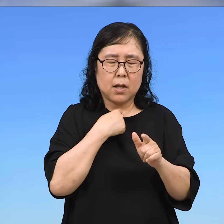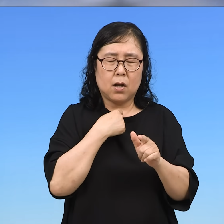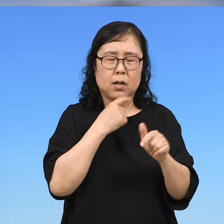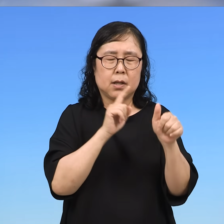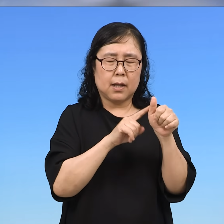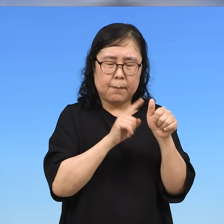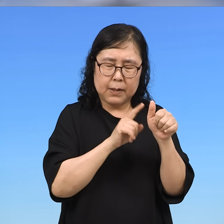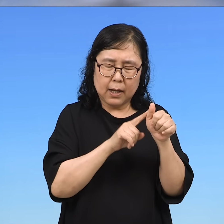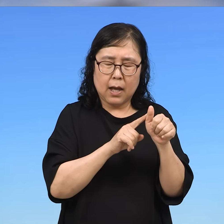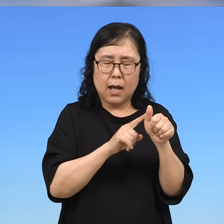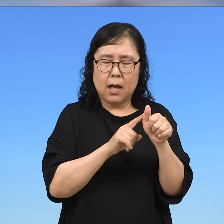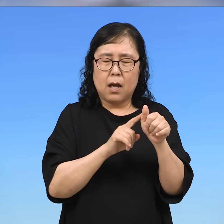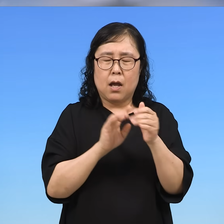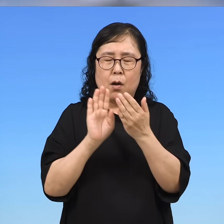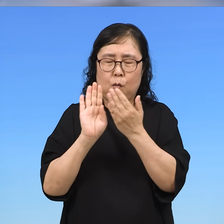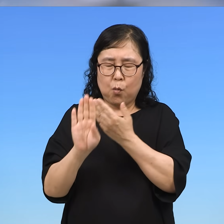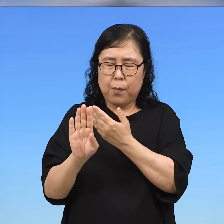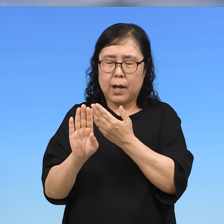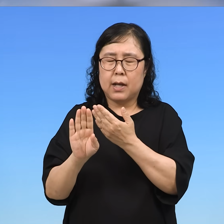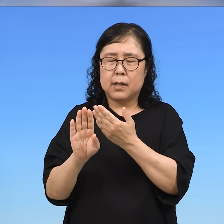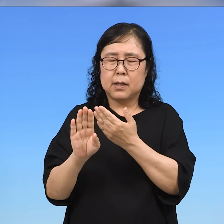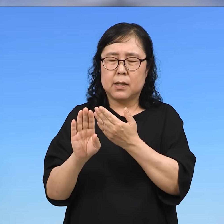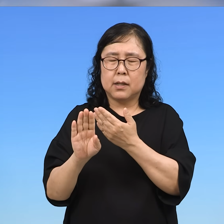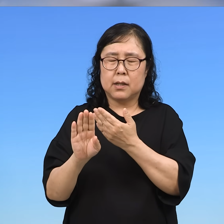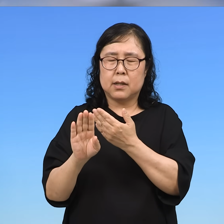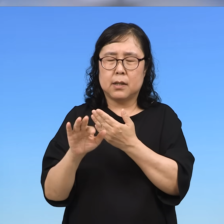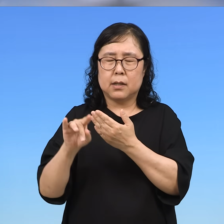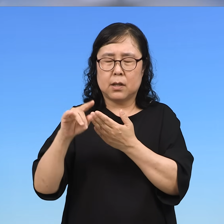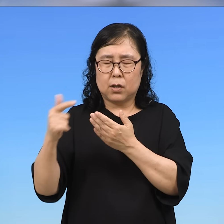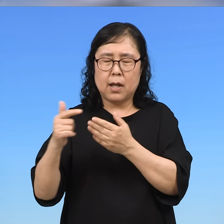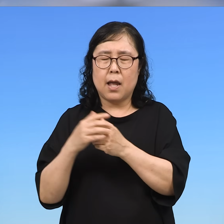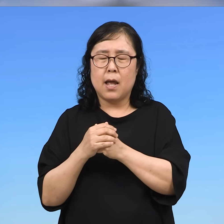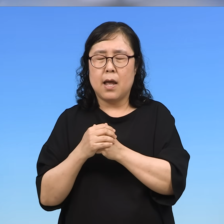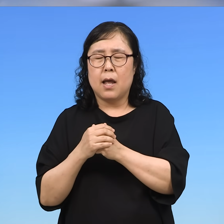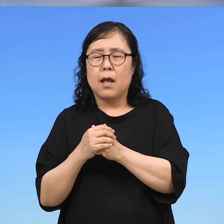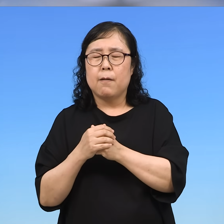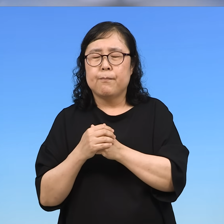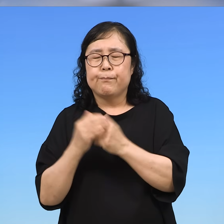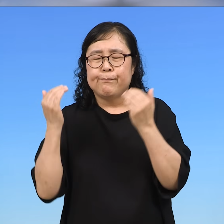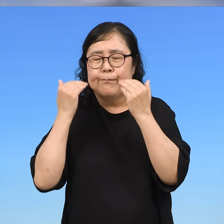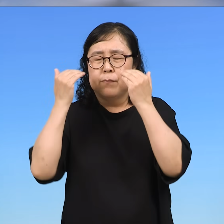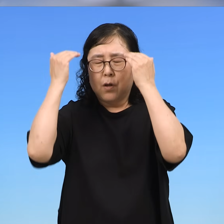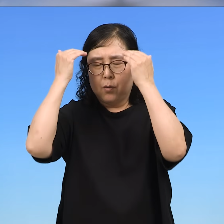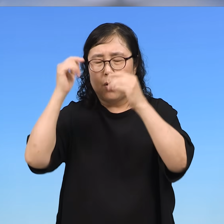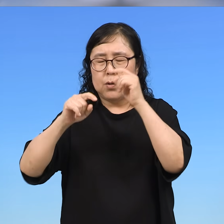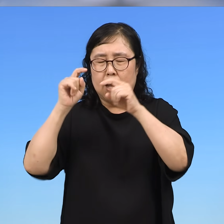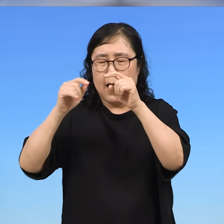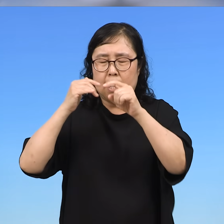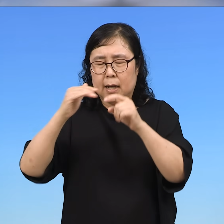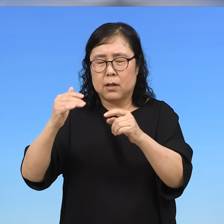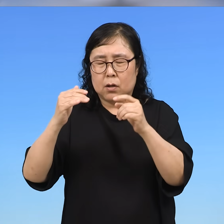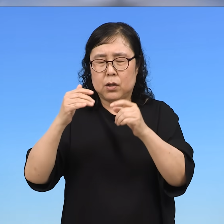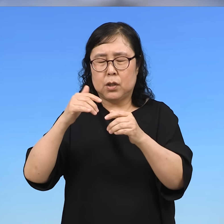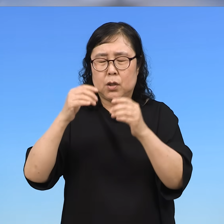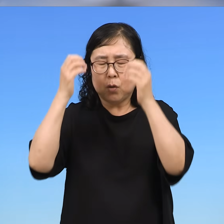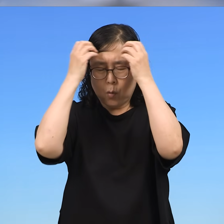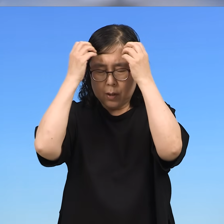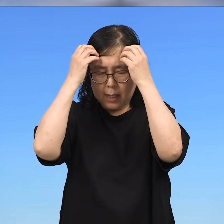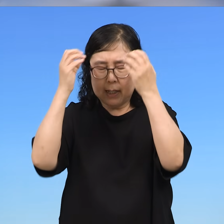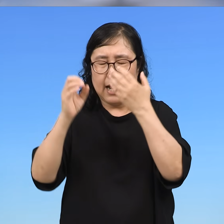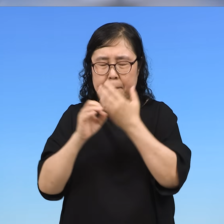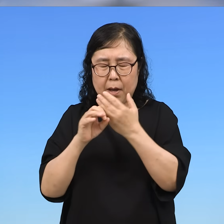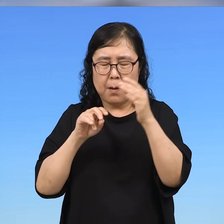참 후반전으로 성숙의 자리로 나아가는 재료가 되고 도구가 되는 것이 고난이라고 한다면, 기왕에 피할 수